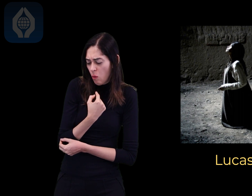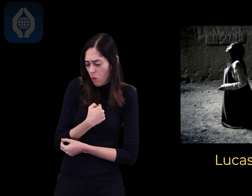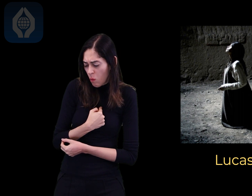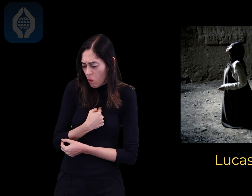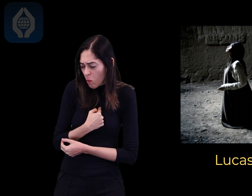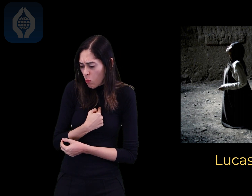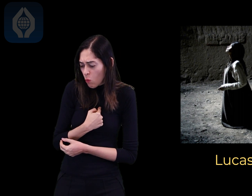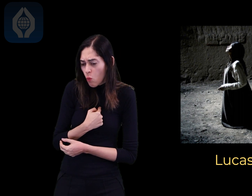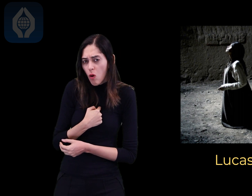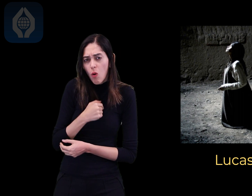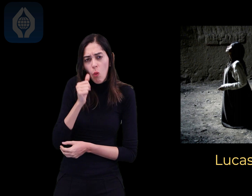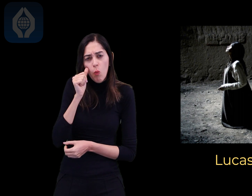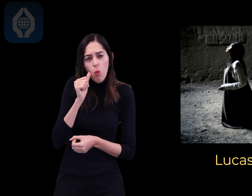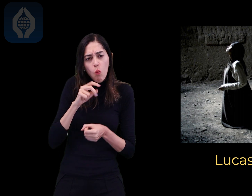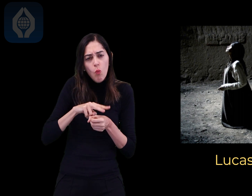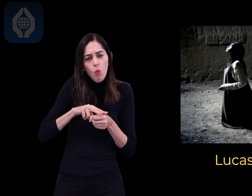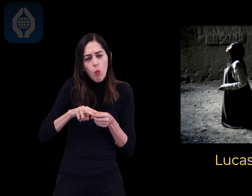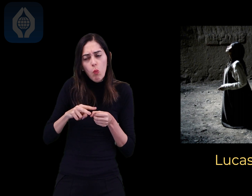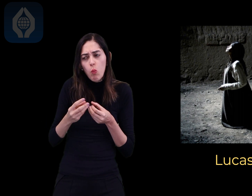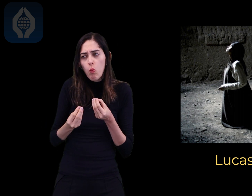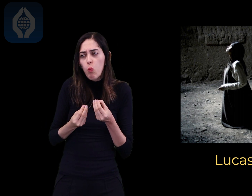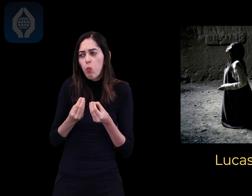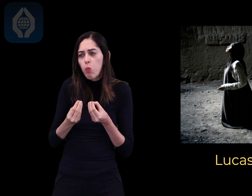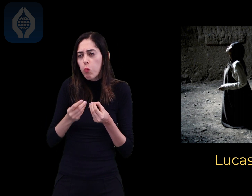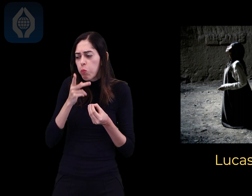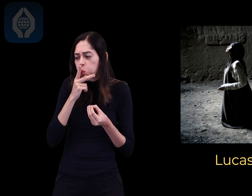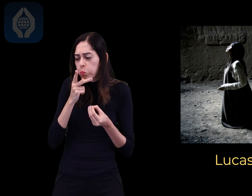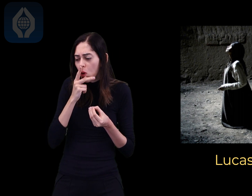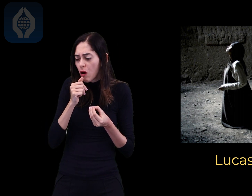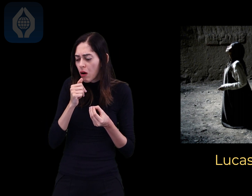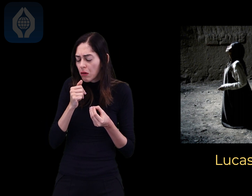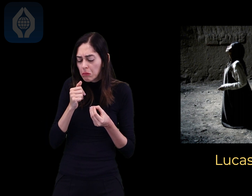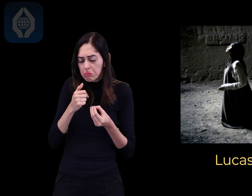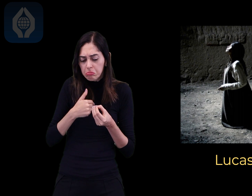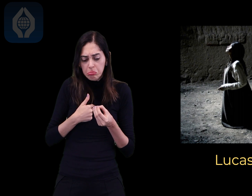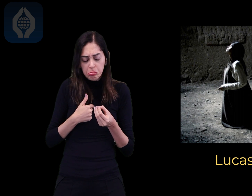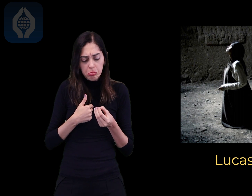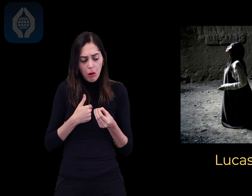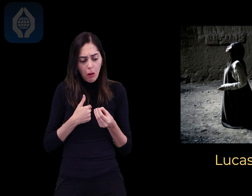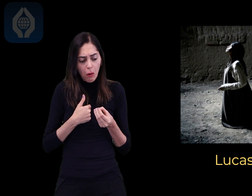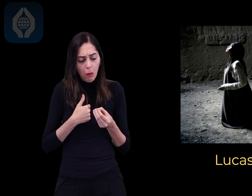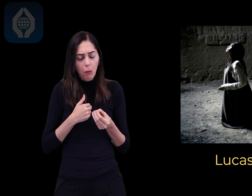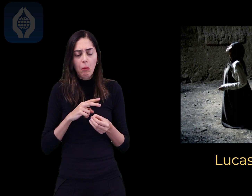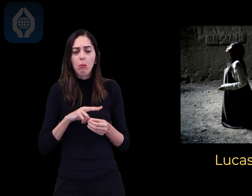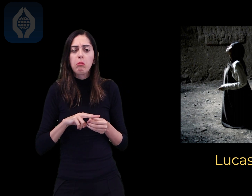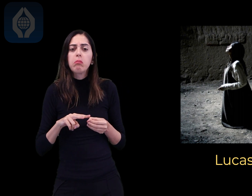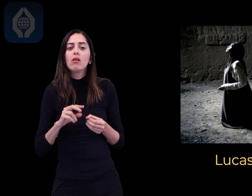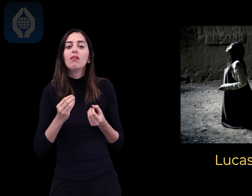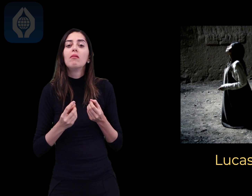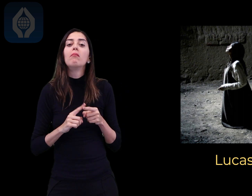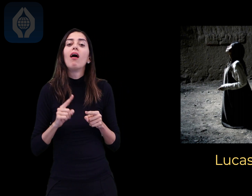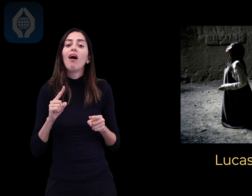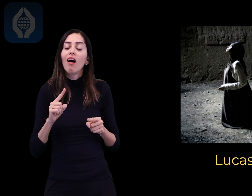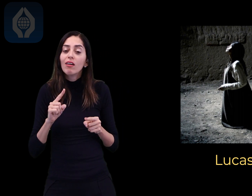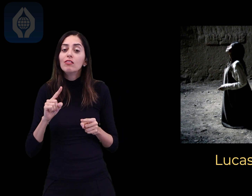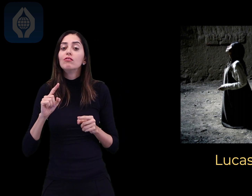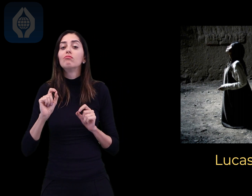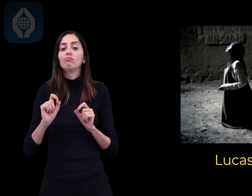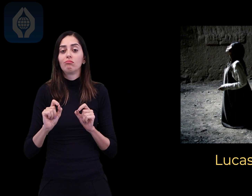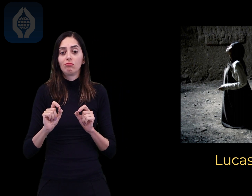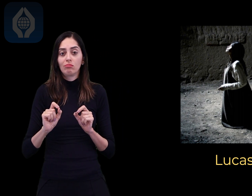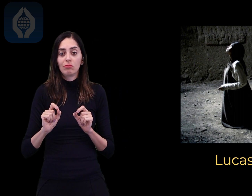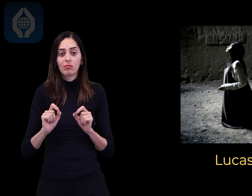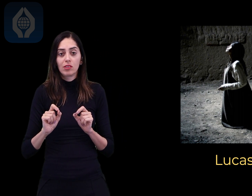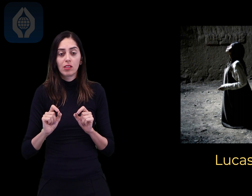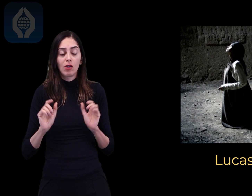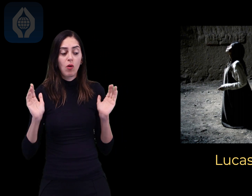Deus, Espírito Santo, realizaria esse milagre. Pelo fato de Jesus nascer sem um pai humano, nasceria